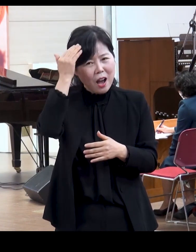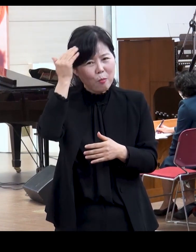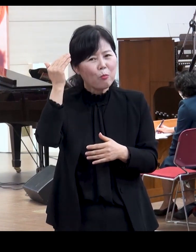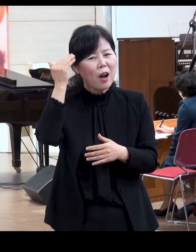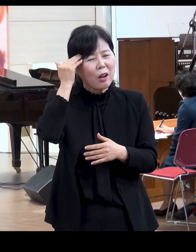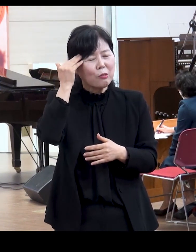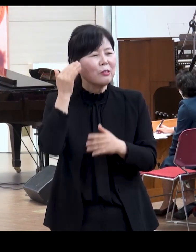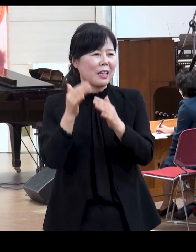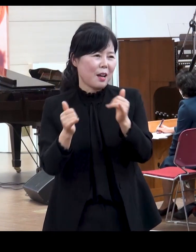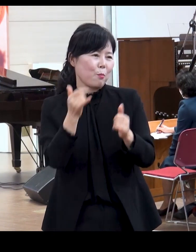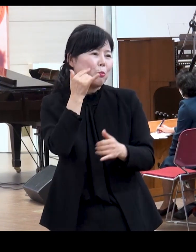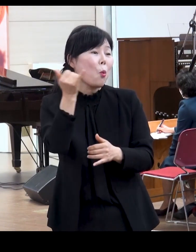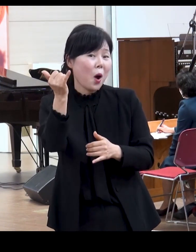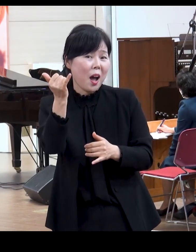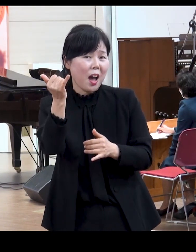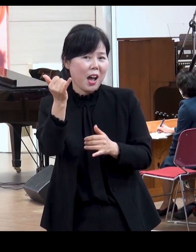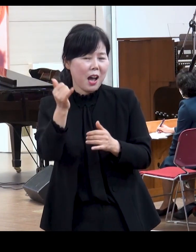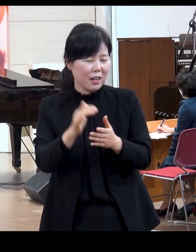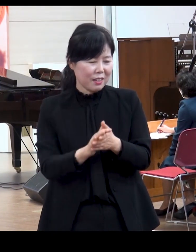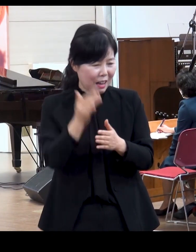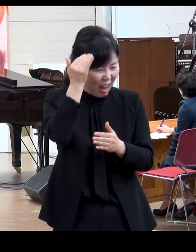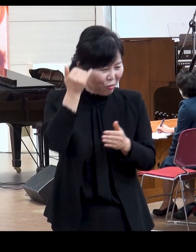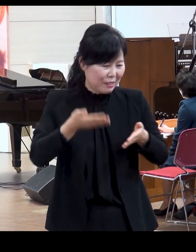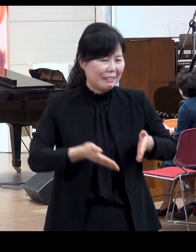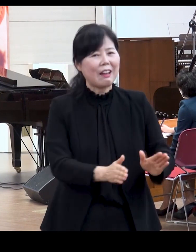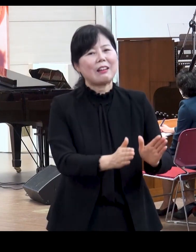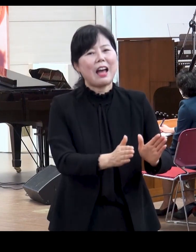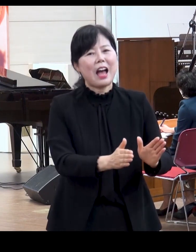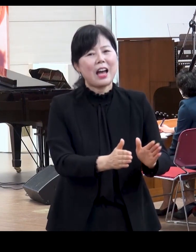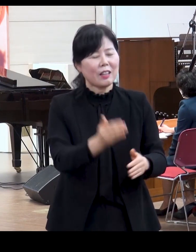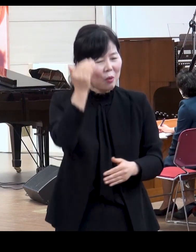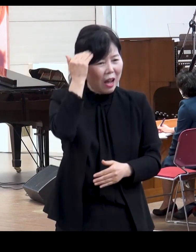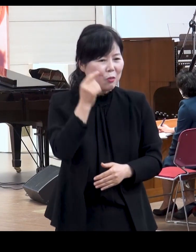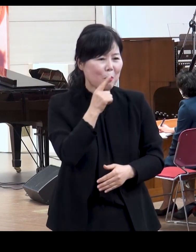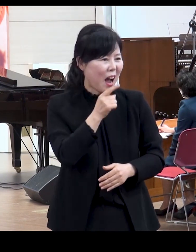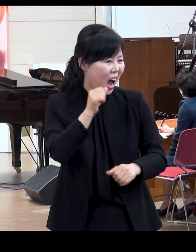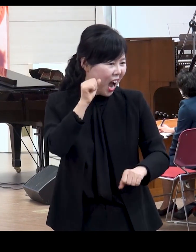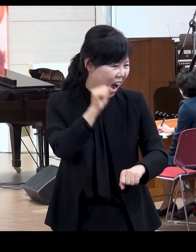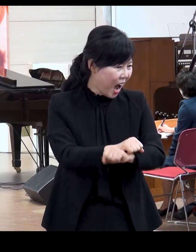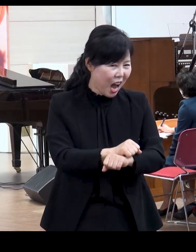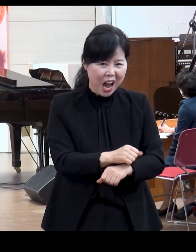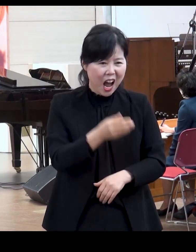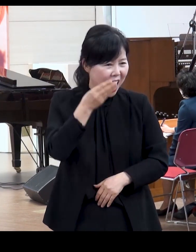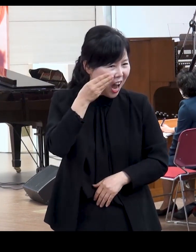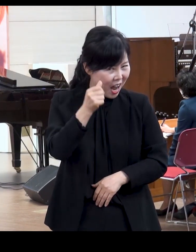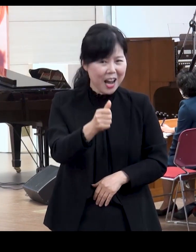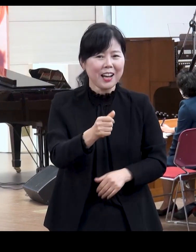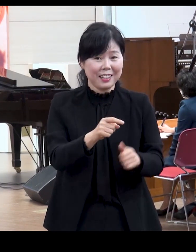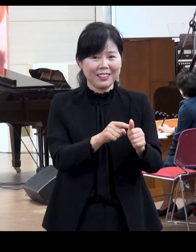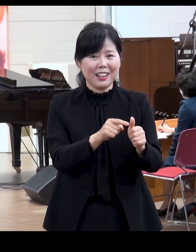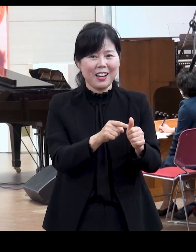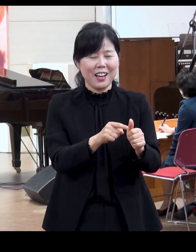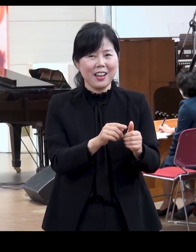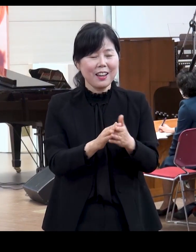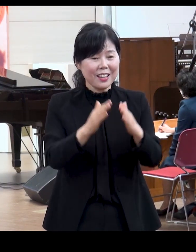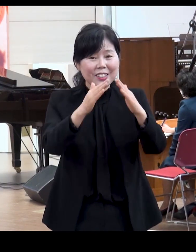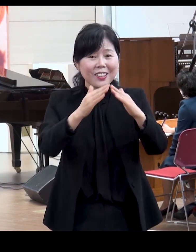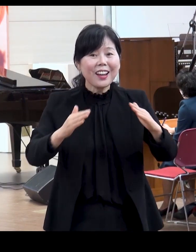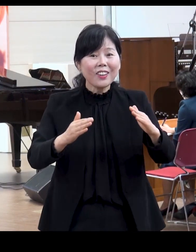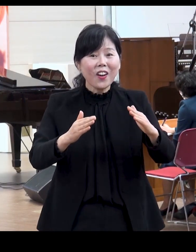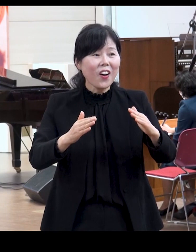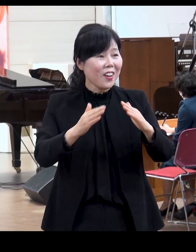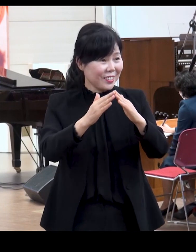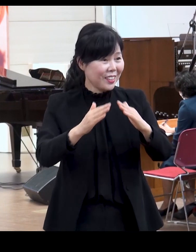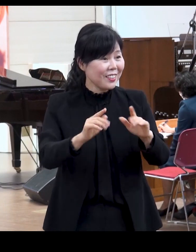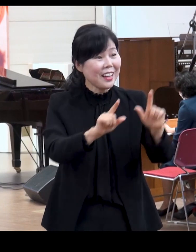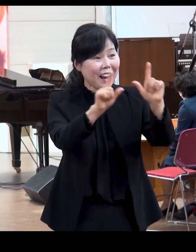태어났어요. 한국에서. 그리고 한국에 성장했기 때문에 한국말을 너무 잘합니다. 특히 그 선교사님들이 전라도 지방에